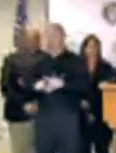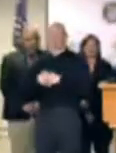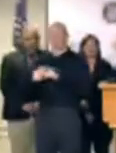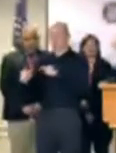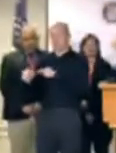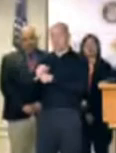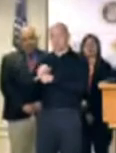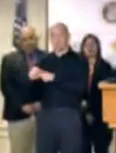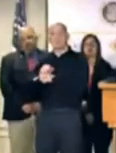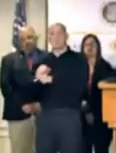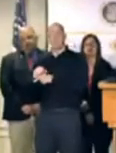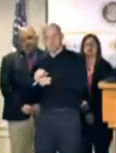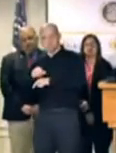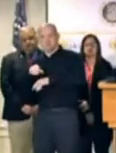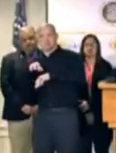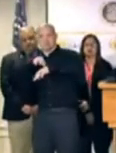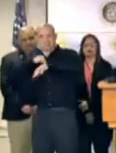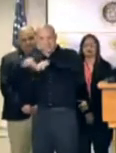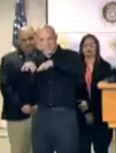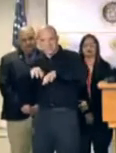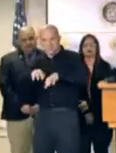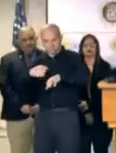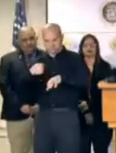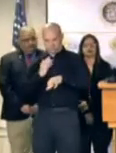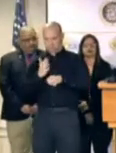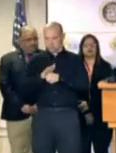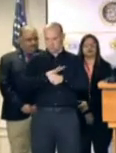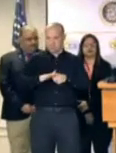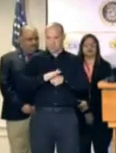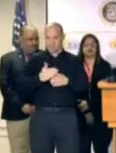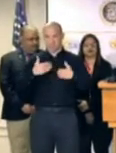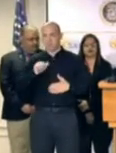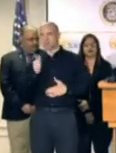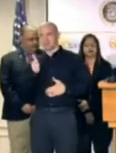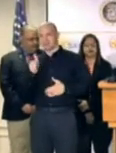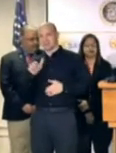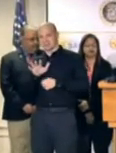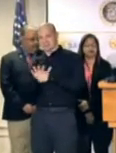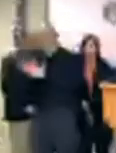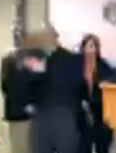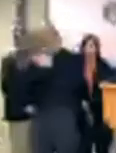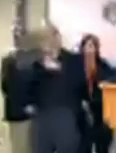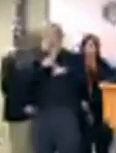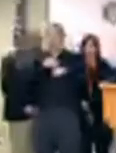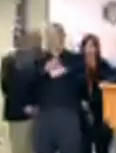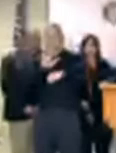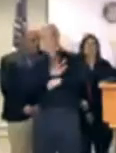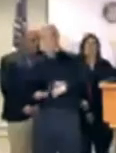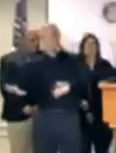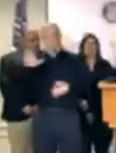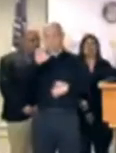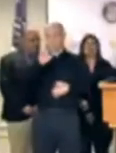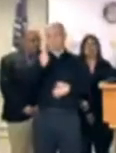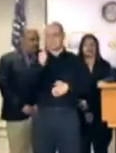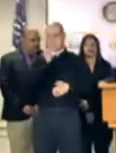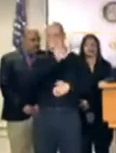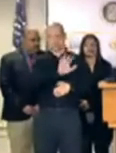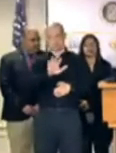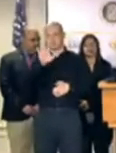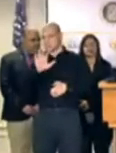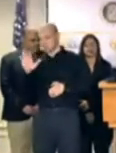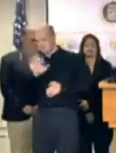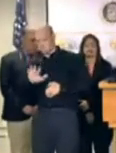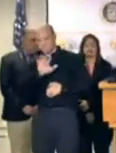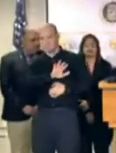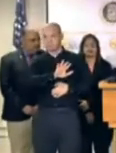de capacitación a nivel de nuestra zona. Nosotros tenemos 10 zonas a través de Puerto Rico. El día de hoy estamos entrenando